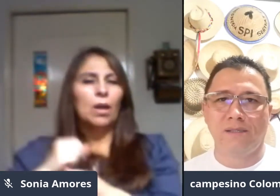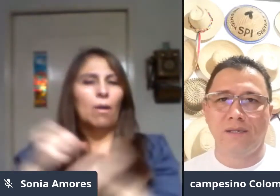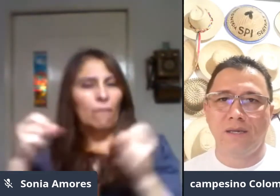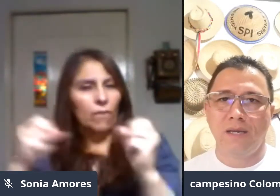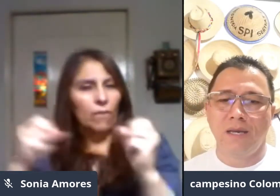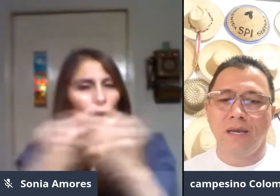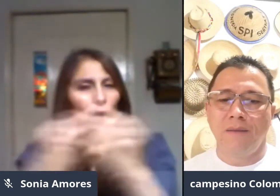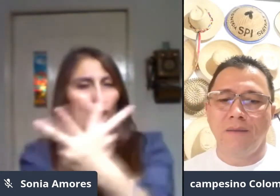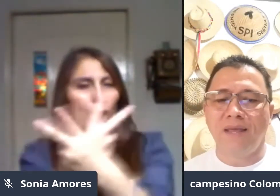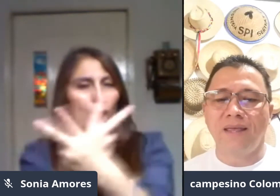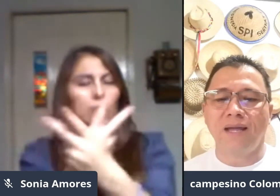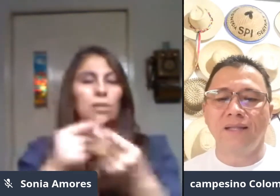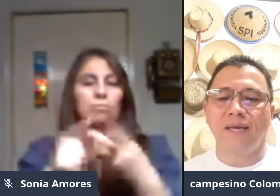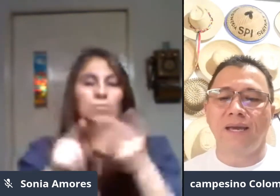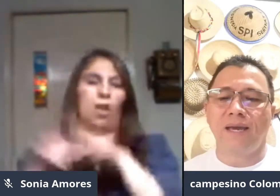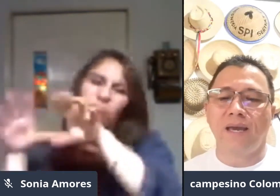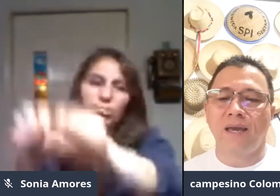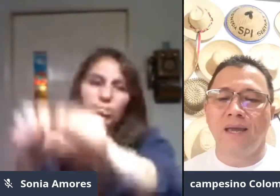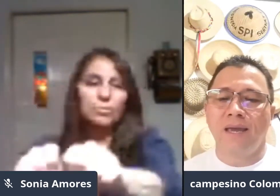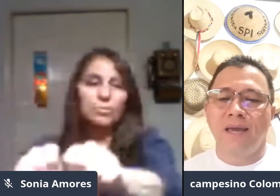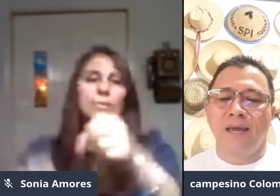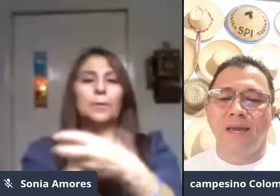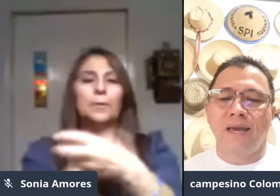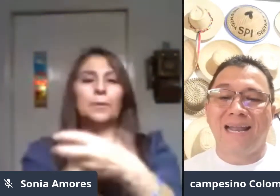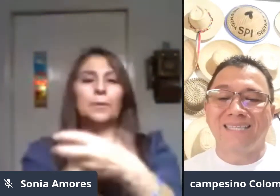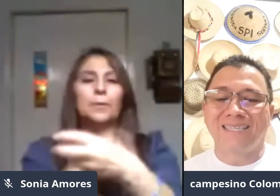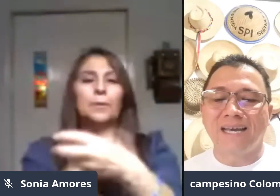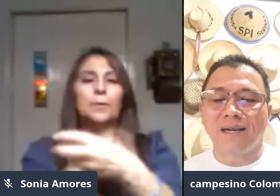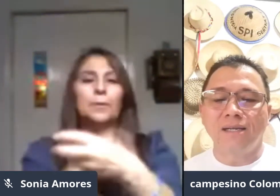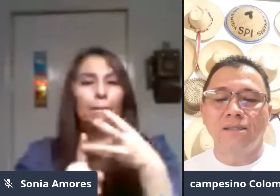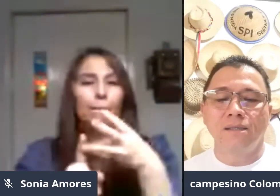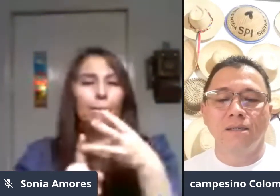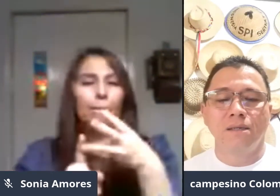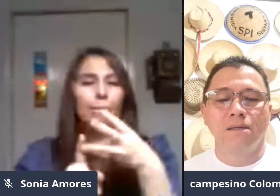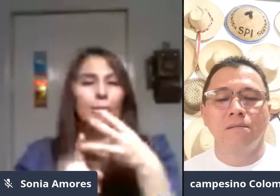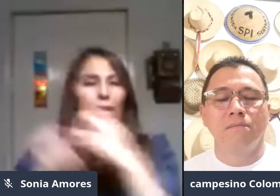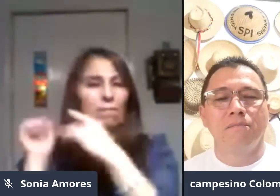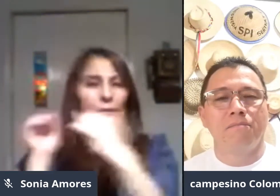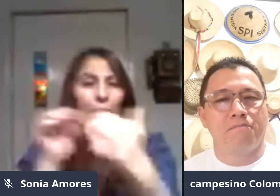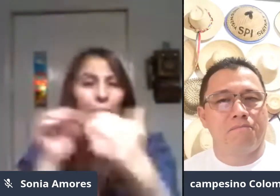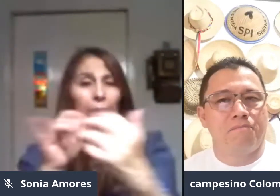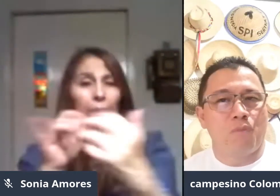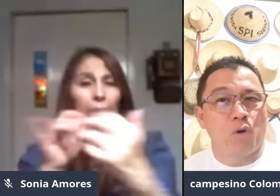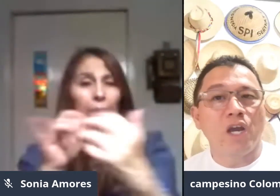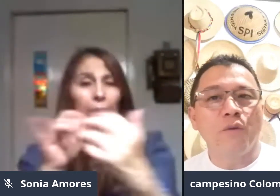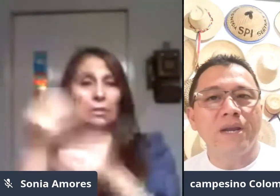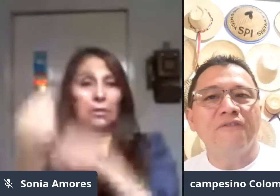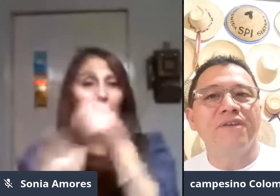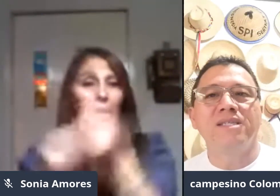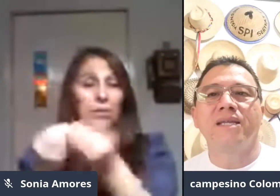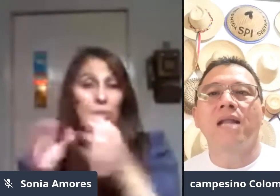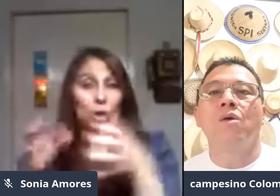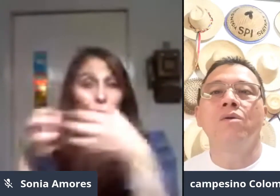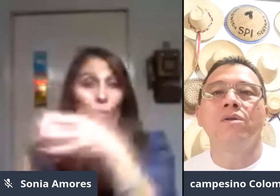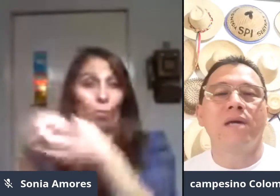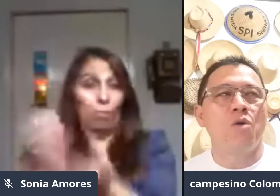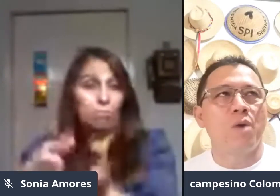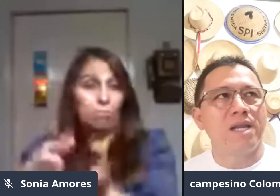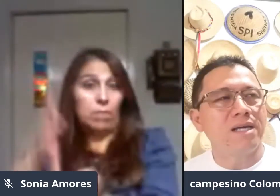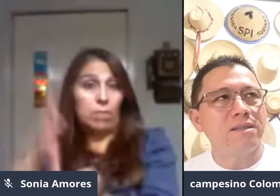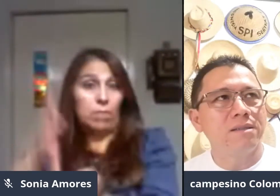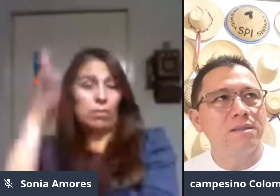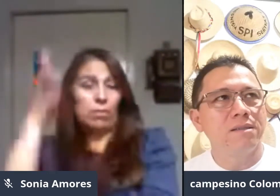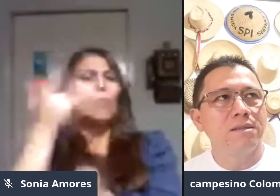ocupaciones, mediante las guerras, ¿por qué no benefician al conjunto